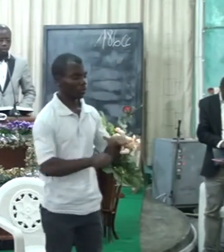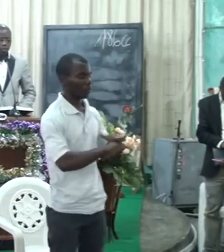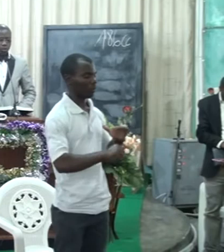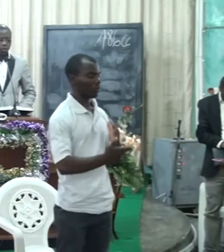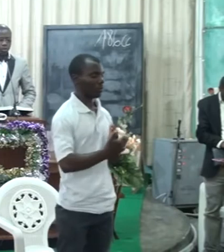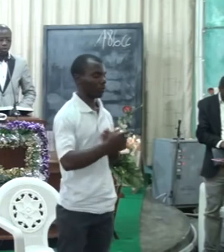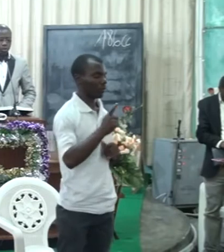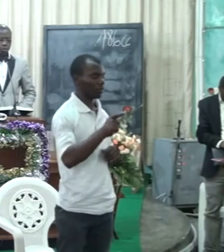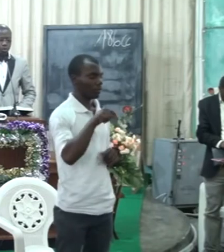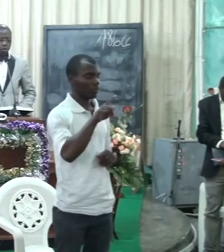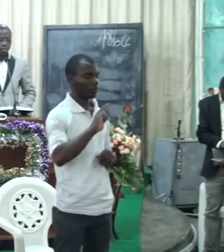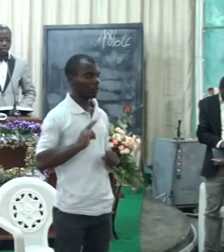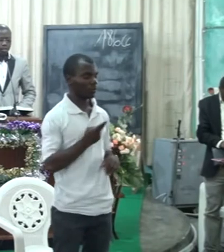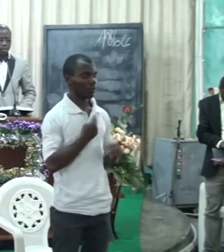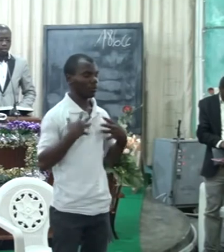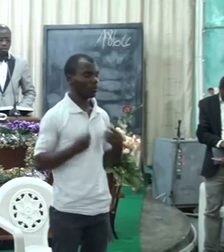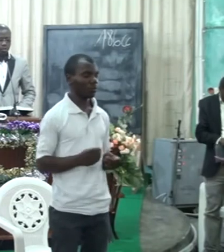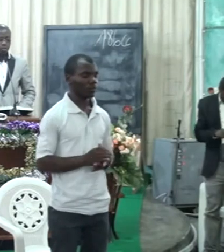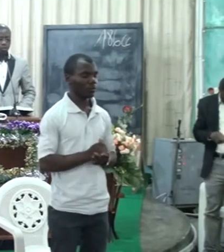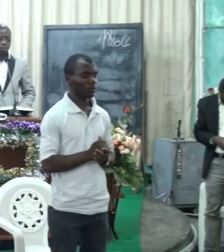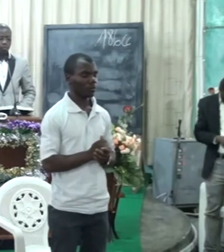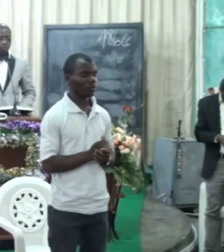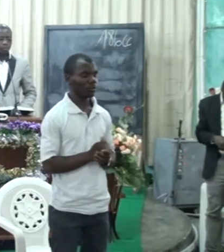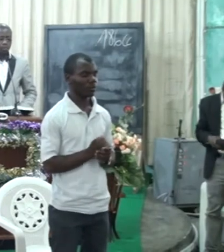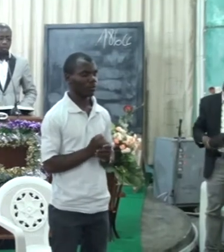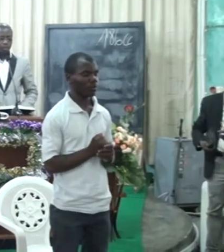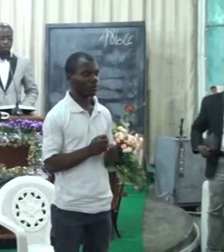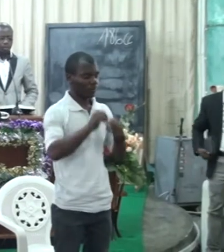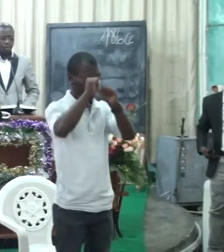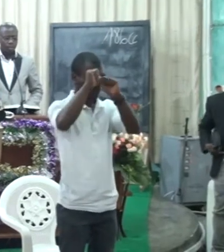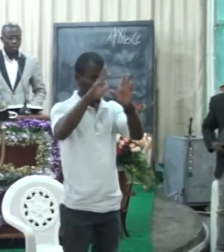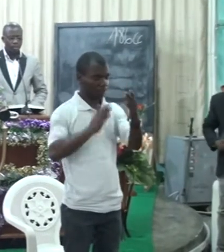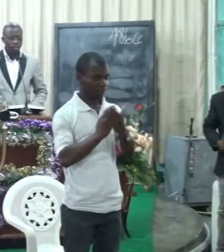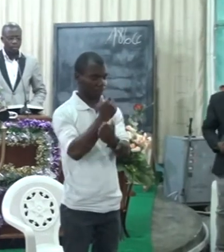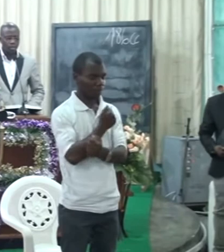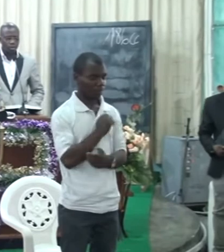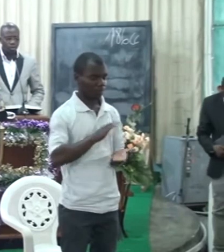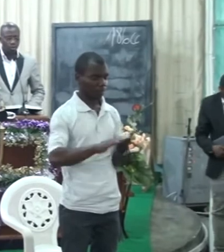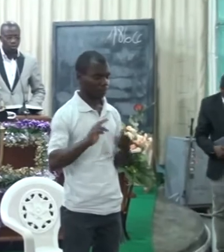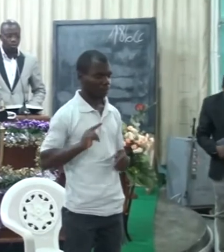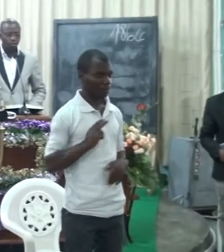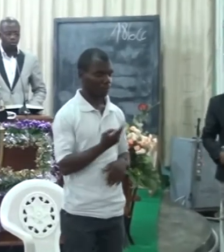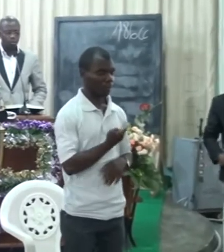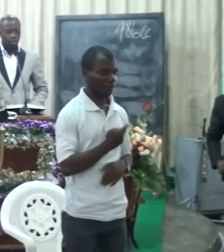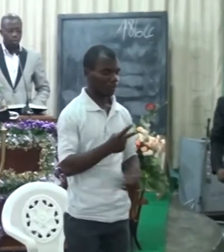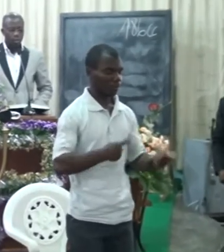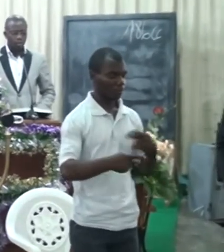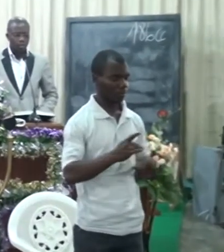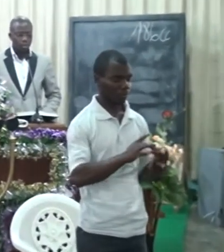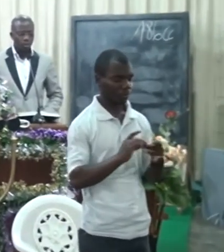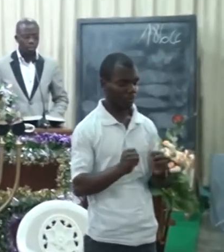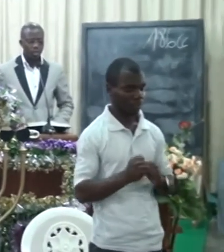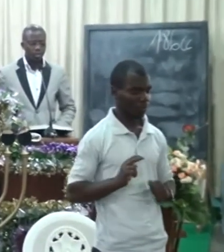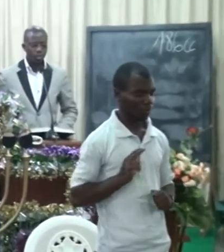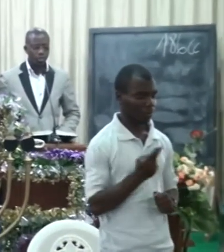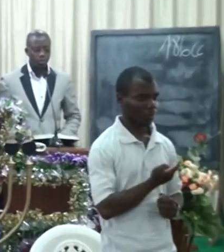yako. Maintenant nous venons sous ton sang, accepte-nous. Baba mpendo utusamehe. Et bien aimé, pardonne-nous. Uje ujikusanye pamoja nasi. Et